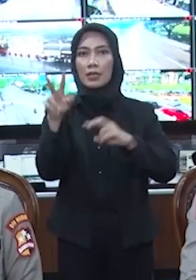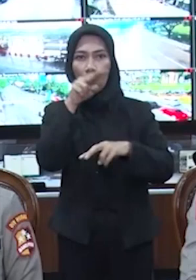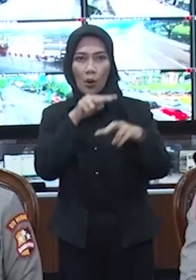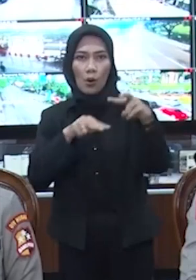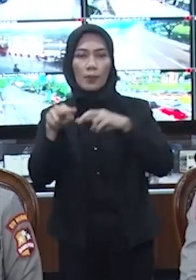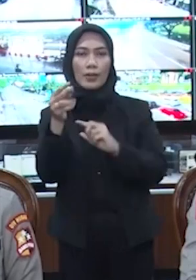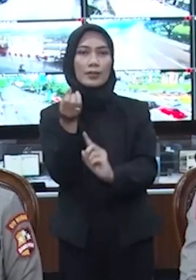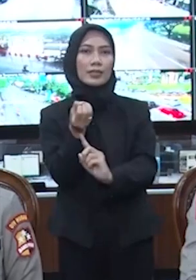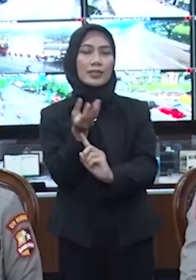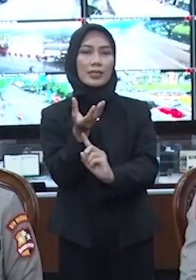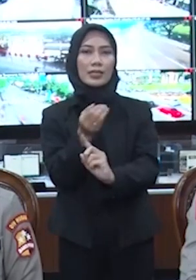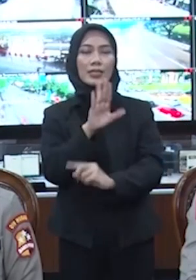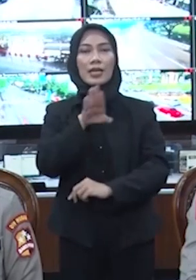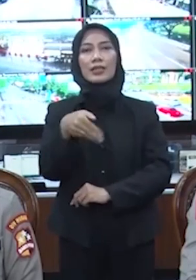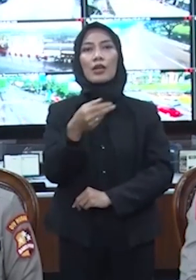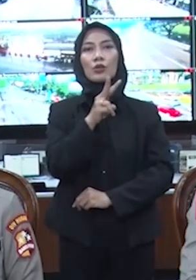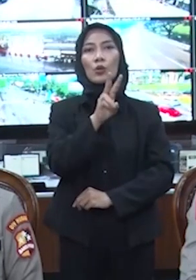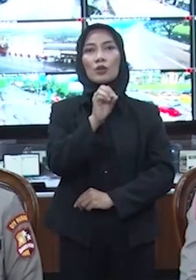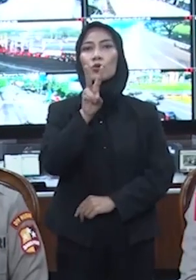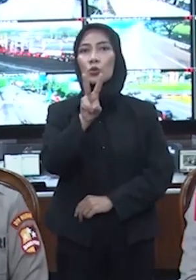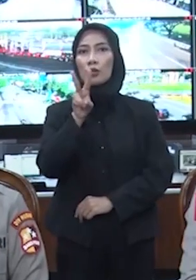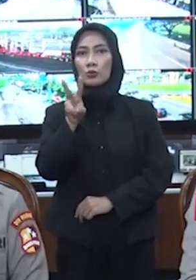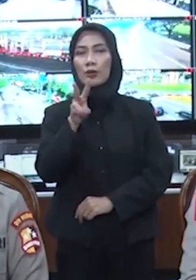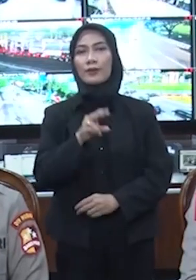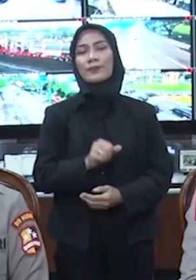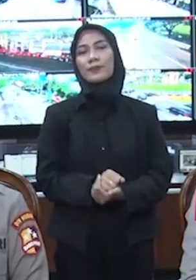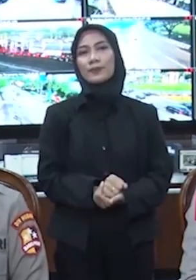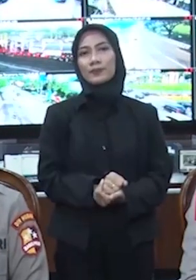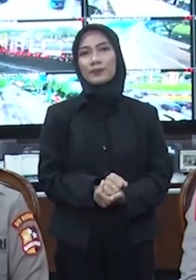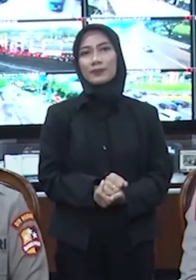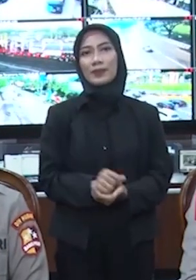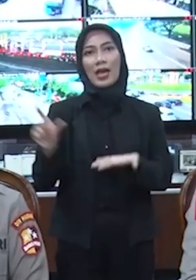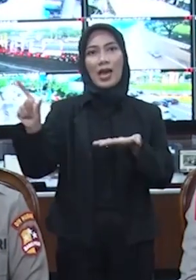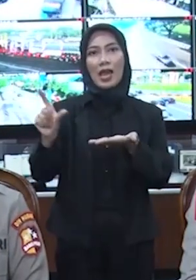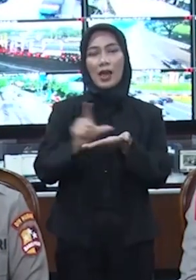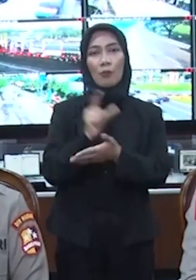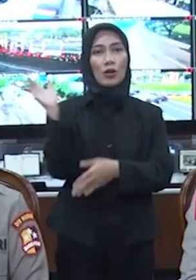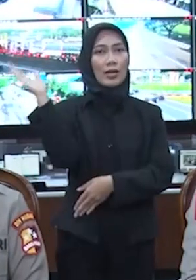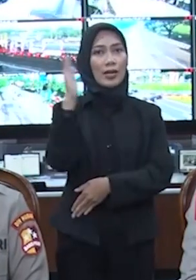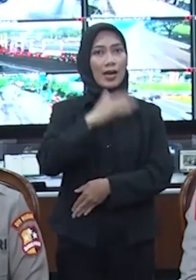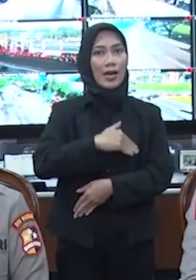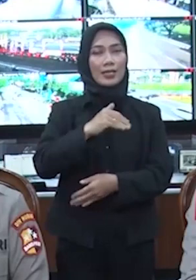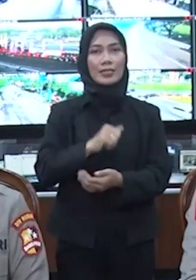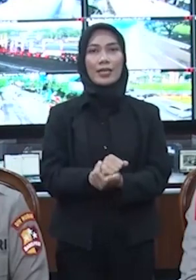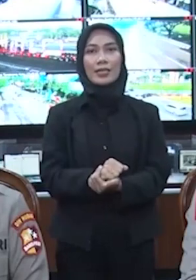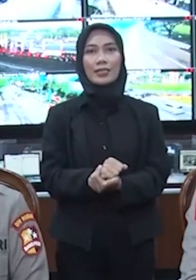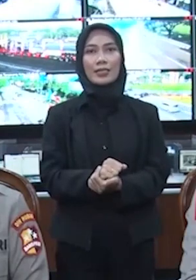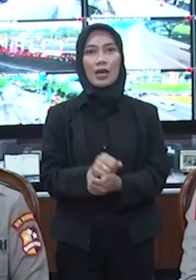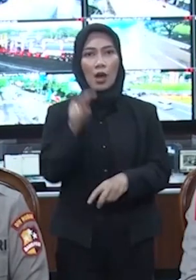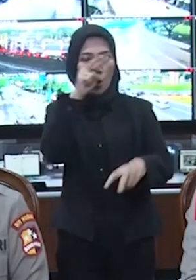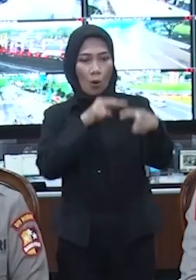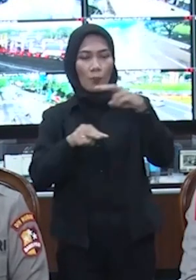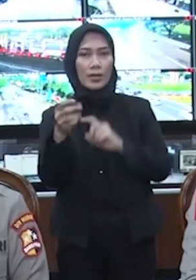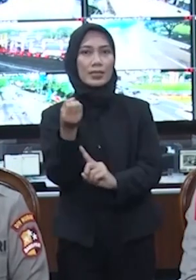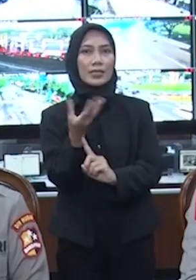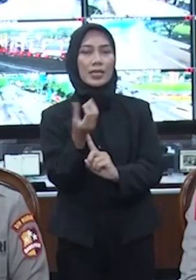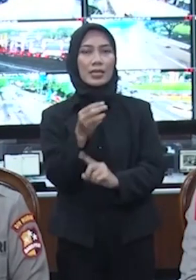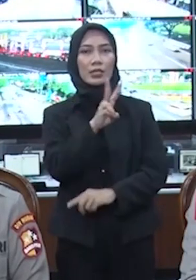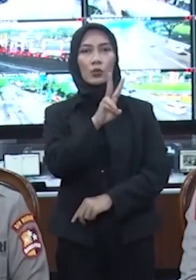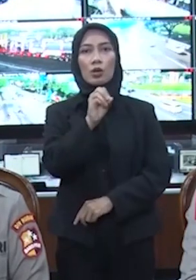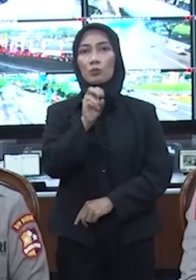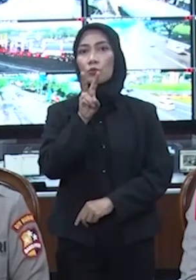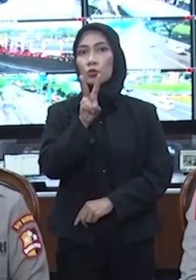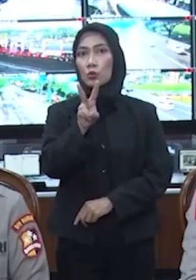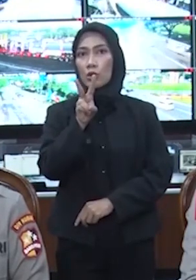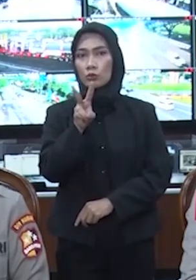lilin Tahun 2022 Laporan harian pelaksanaan operasi lilin 2022 ini dibuat